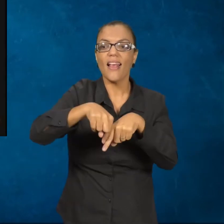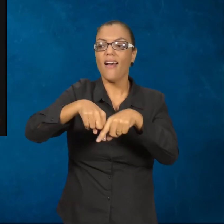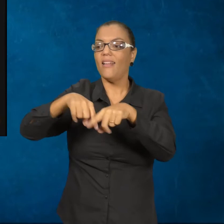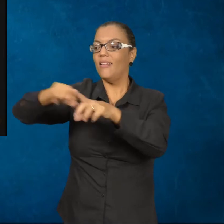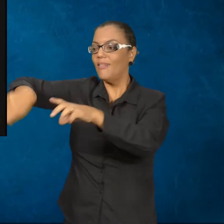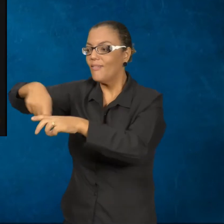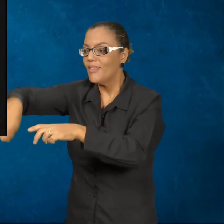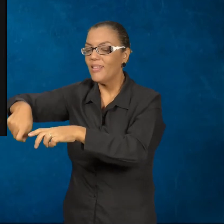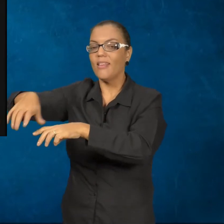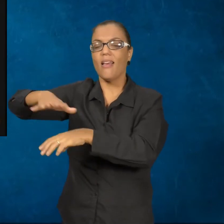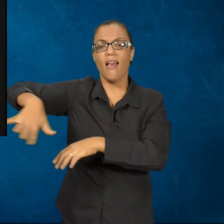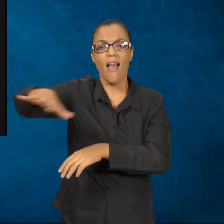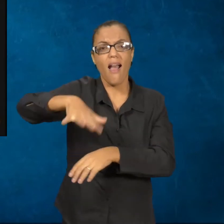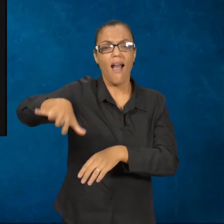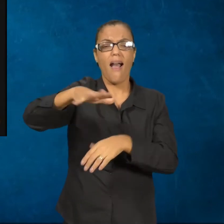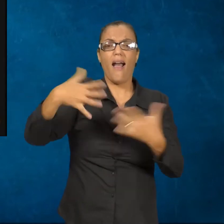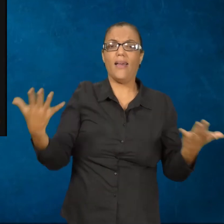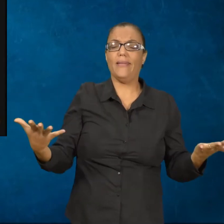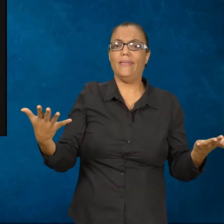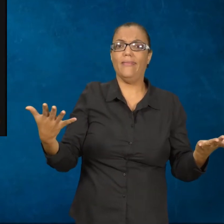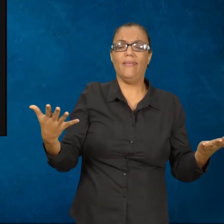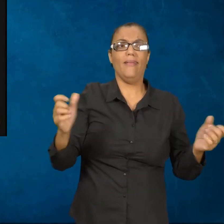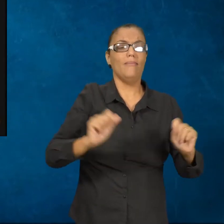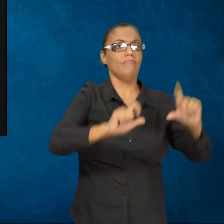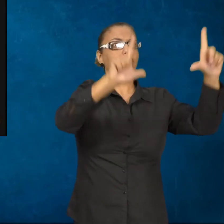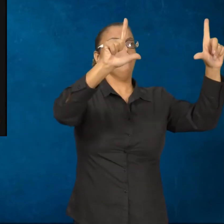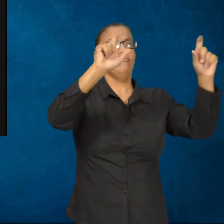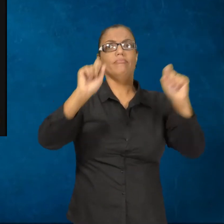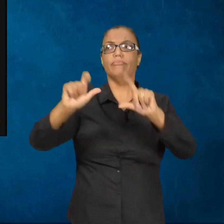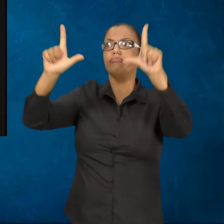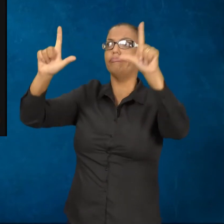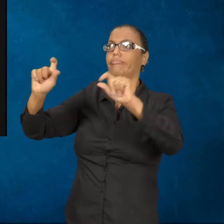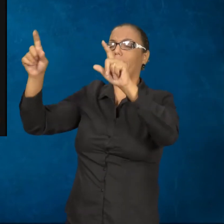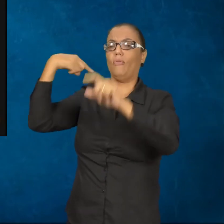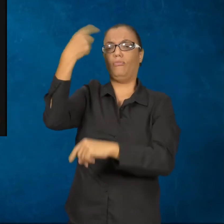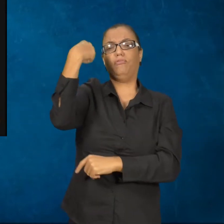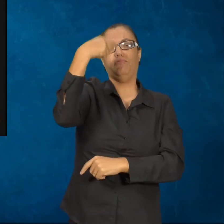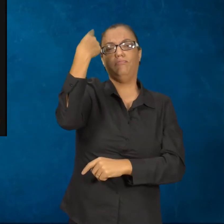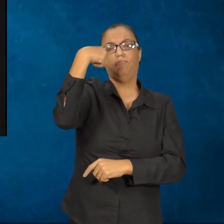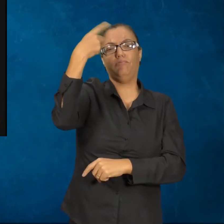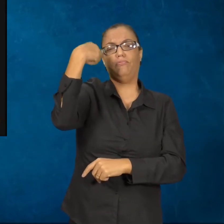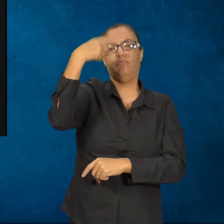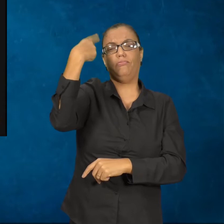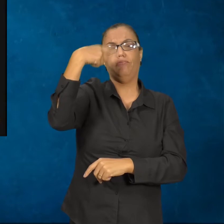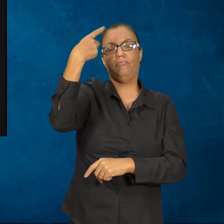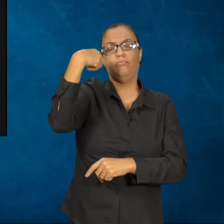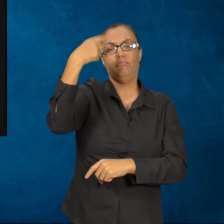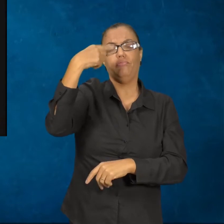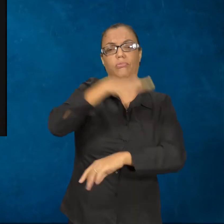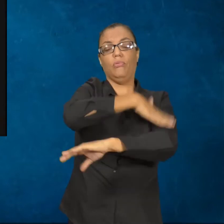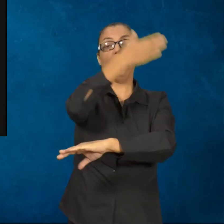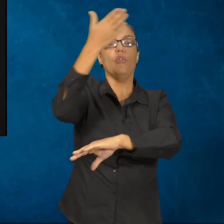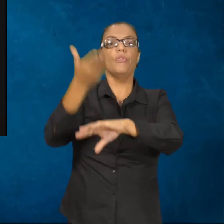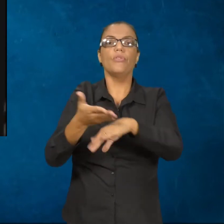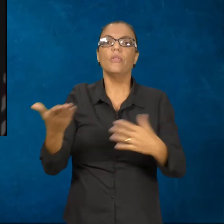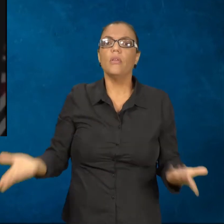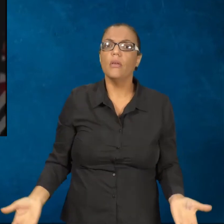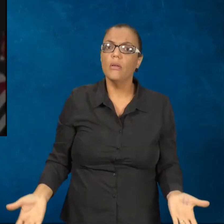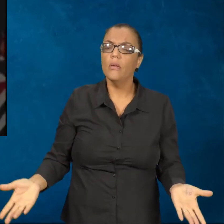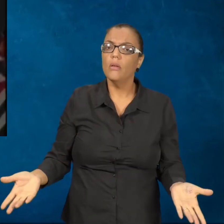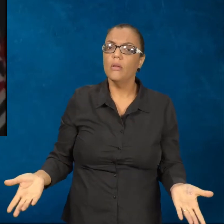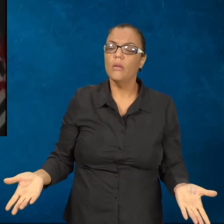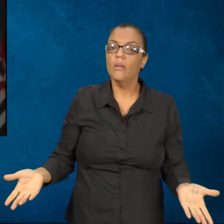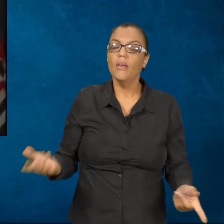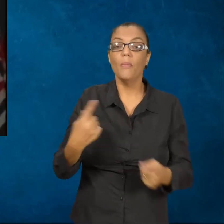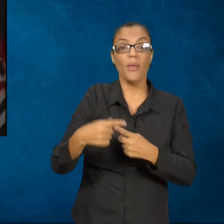na área, ligadas algumas 24 horas por dia. Porque quando a Rede Globo não transmitia